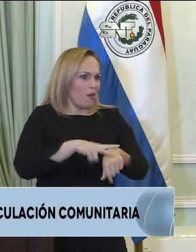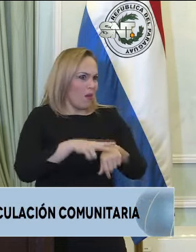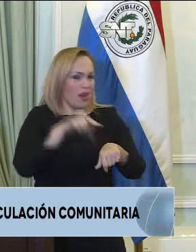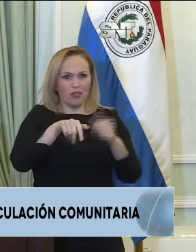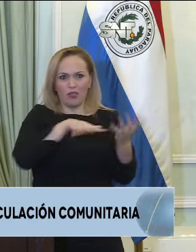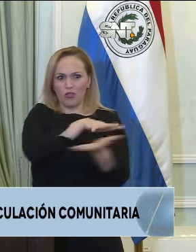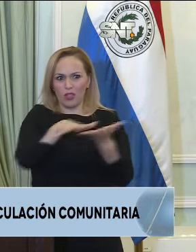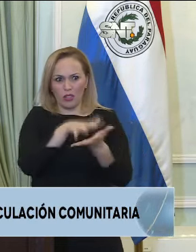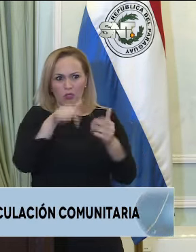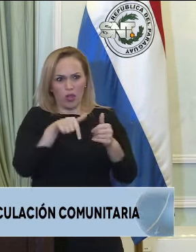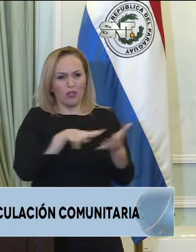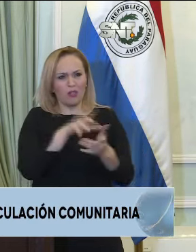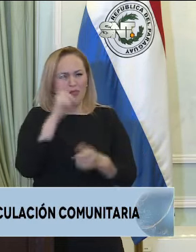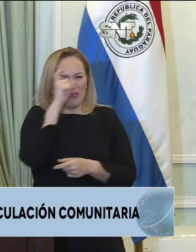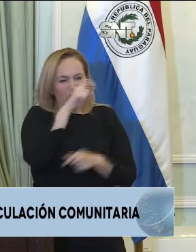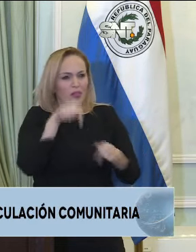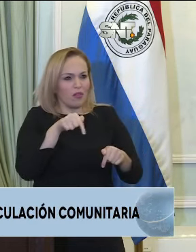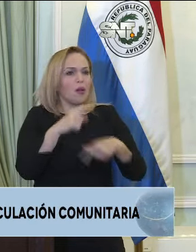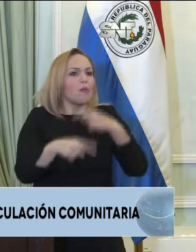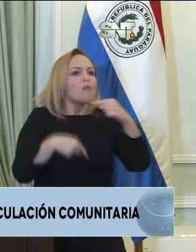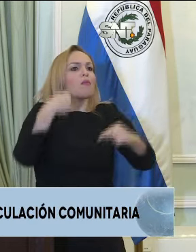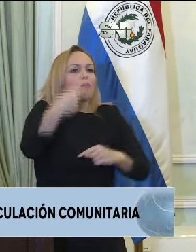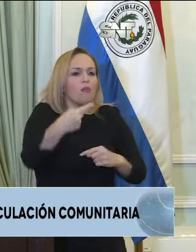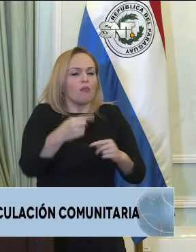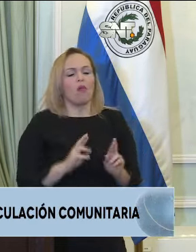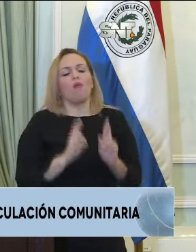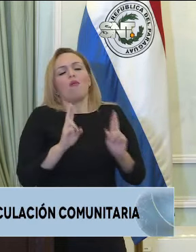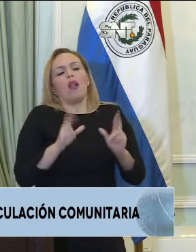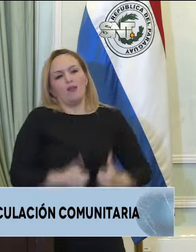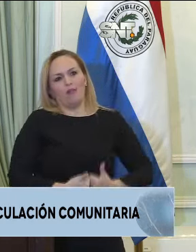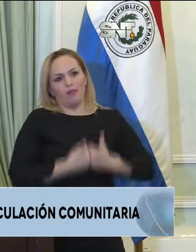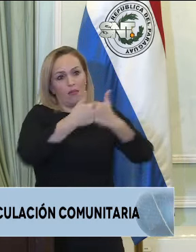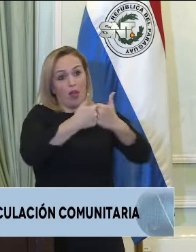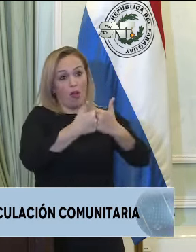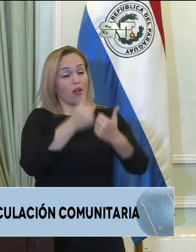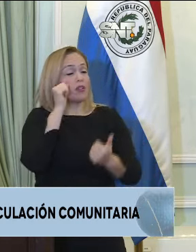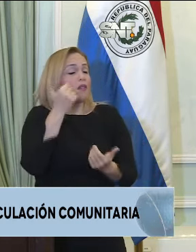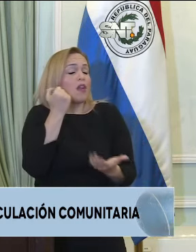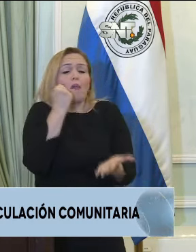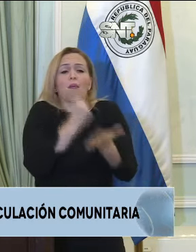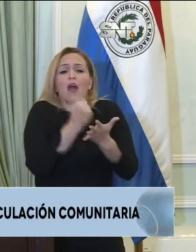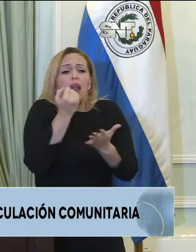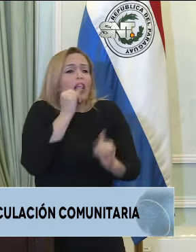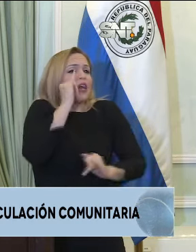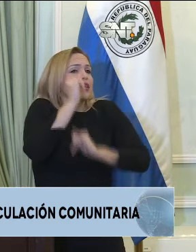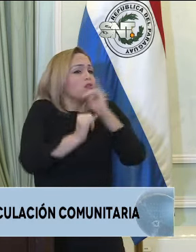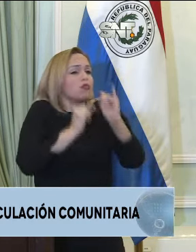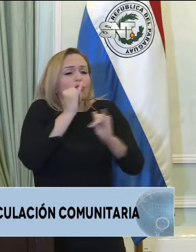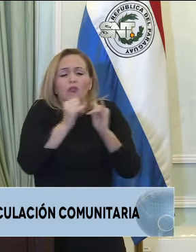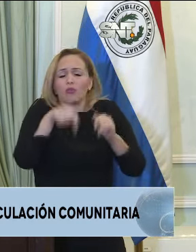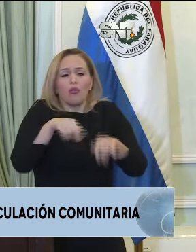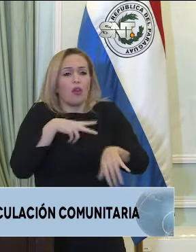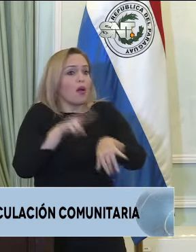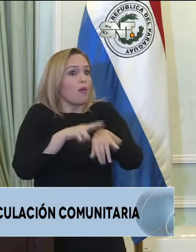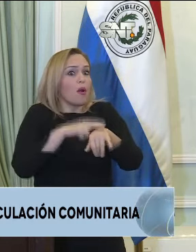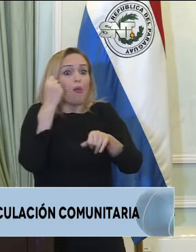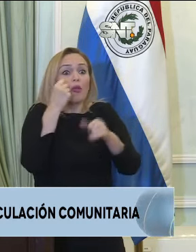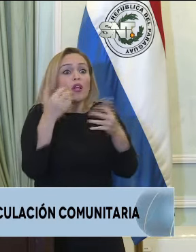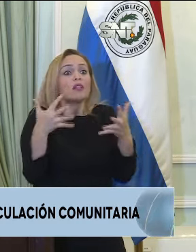circunstancia y sin duda habiendo dejado para atrás un periodo que va a marcar nuestra historia, que va a marcar nuestra historia a medida que nos encuentra